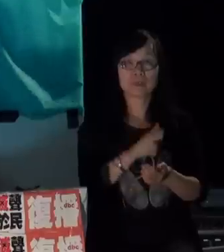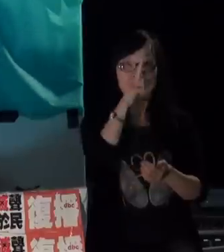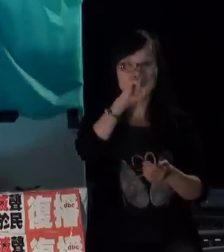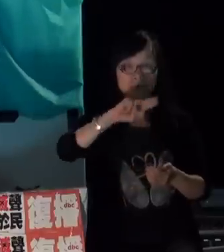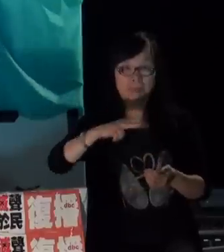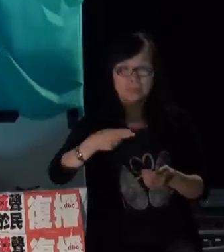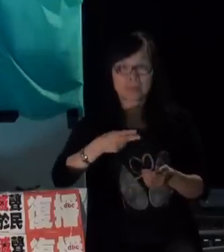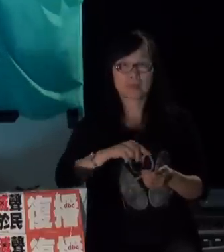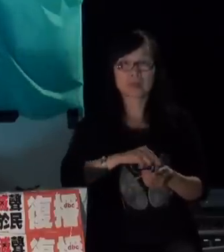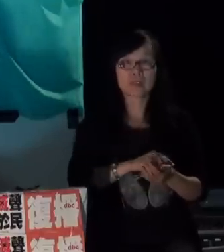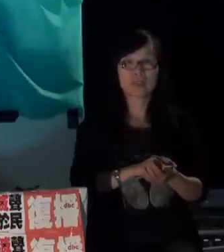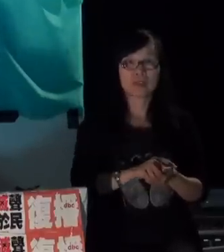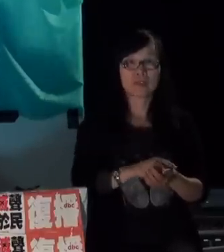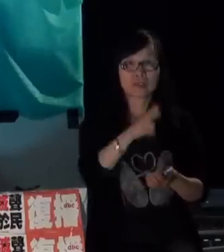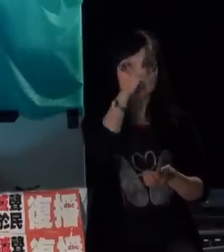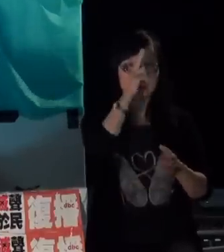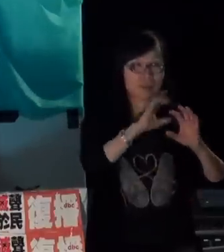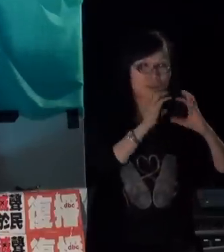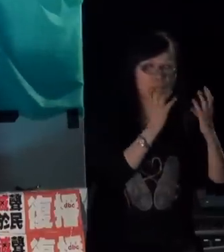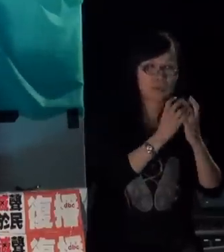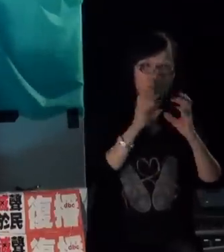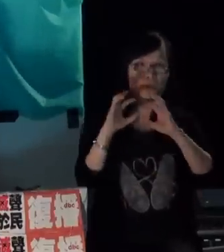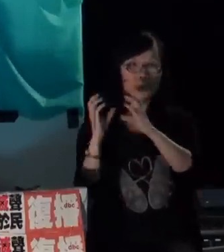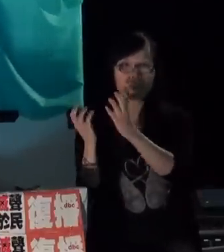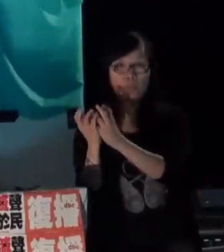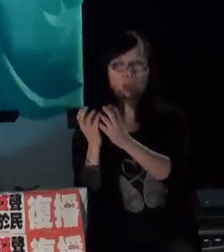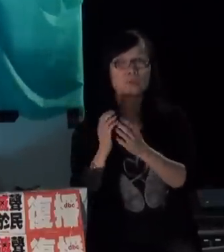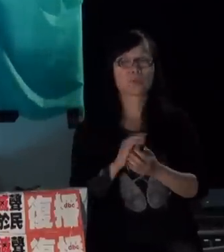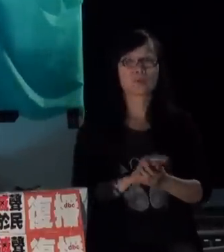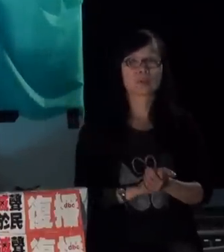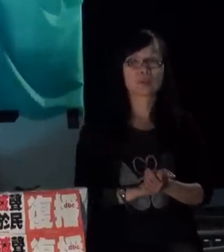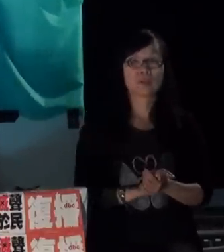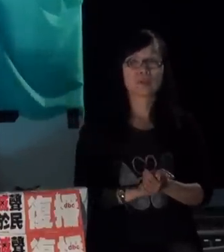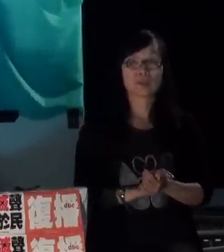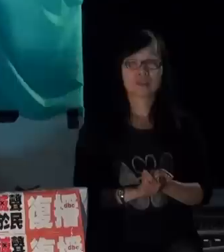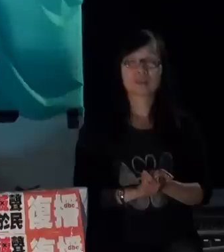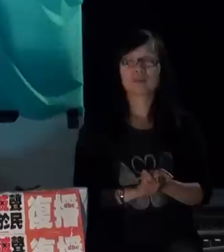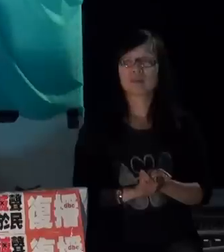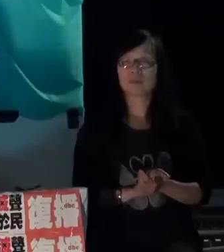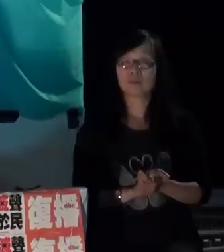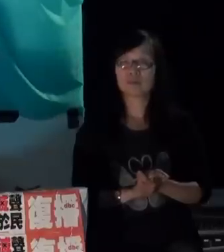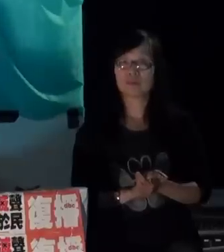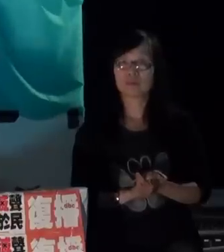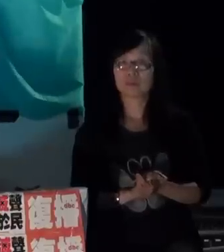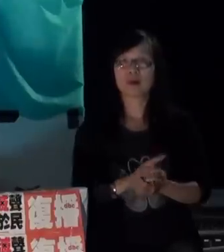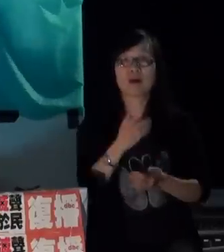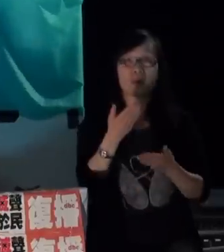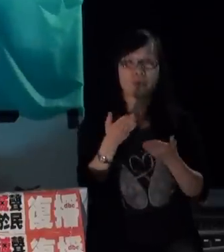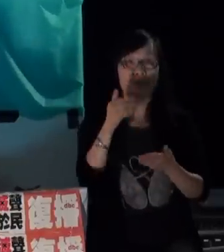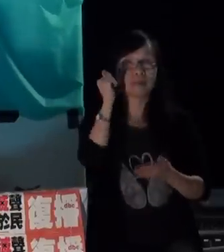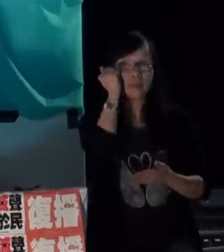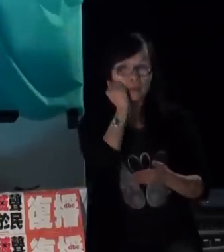解當啲政黨政團話喂 OK， 你想益老人家